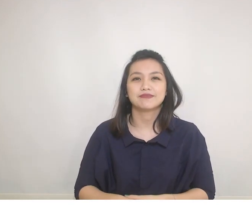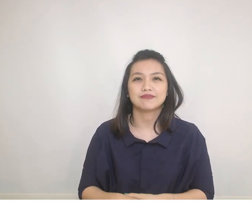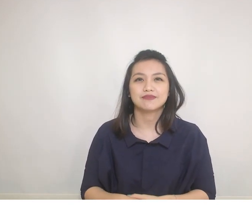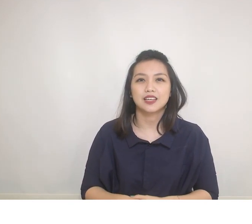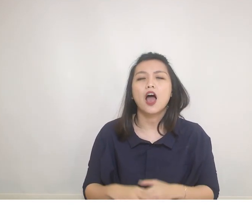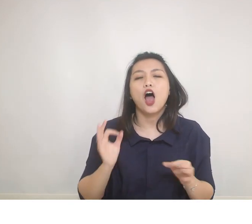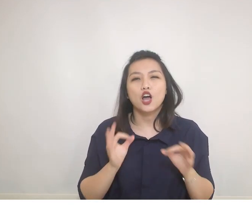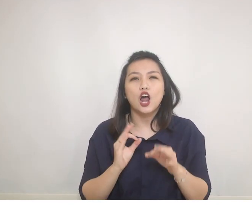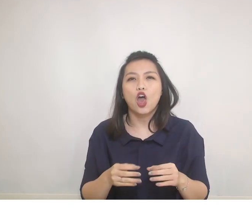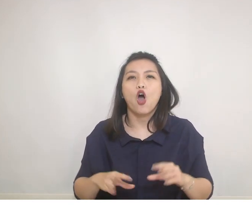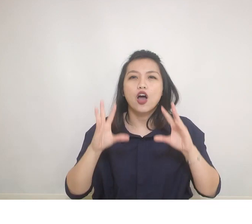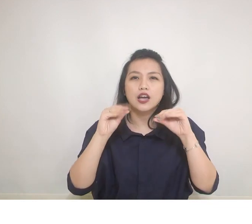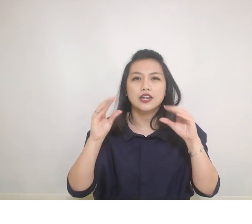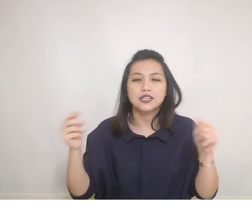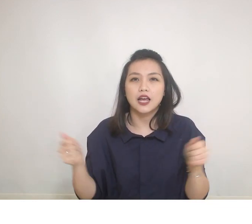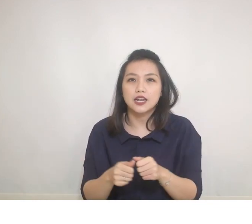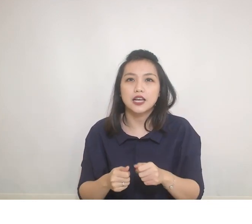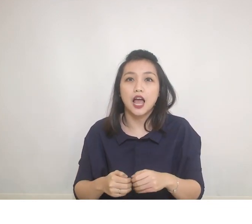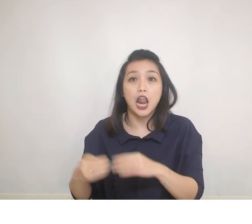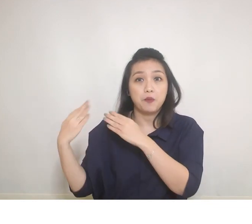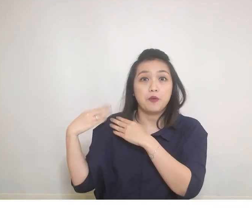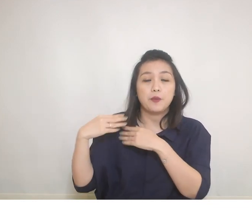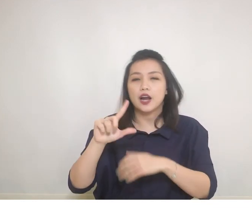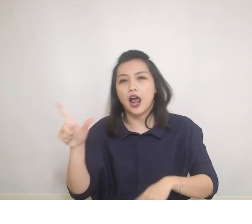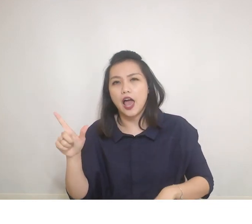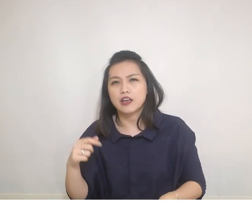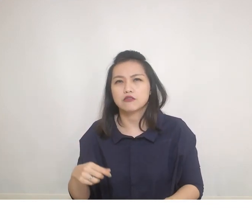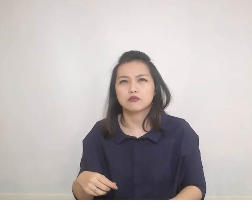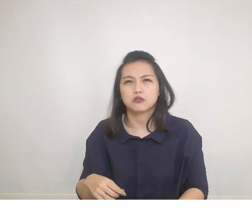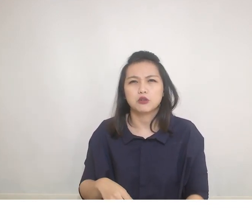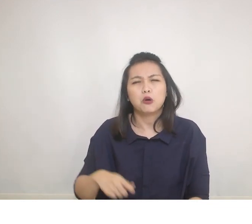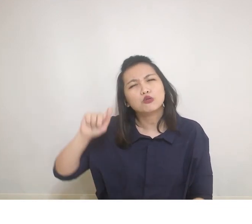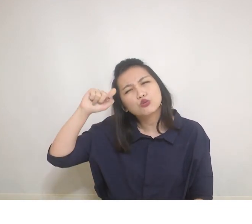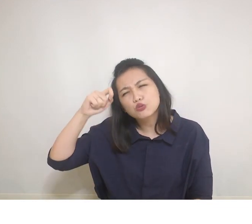Kata-kata salah telepon komunis ya. Gitu ya. Salah telepon kalau gitu ya.